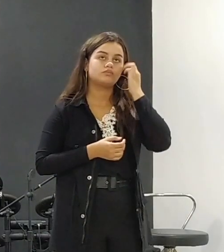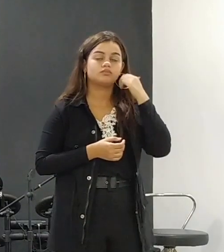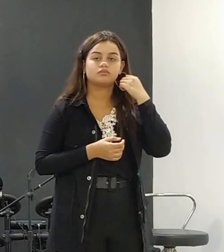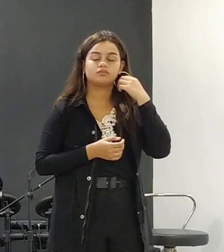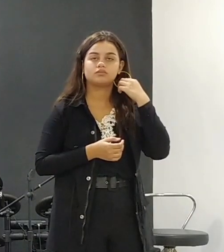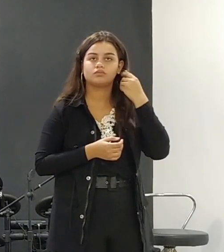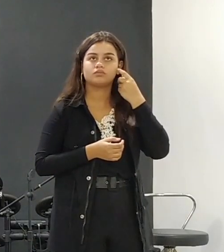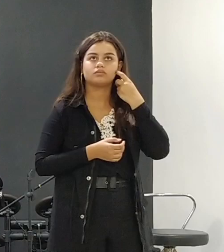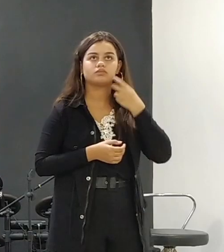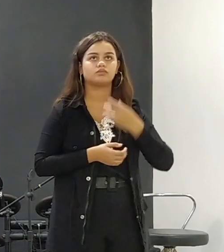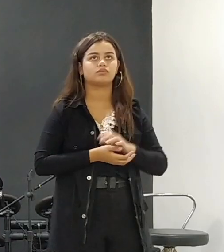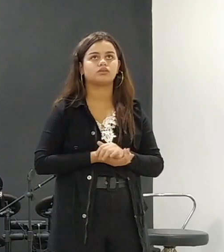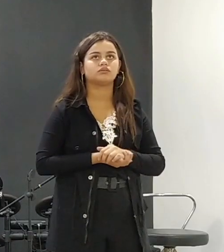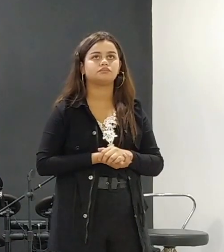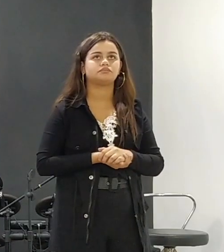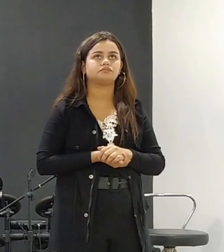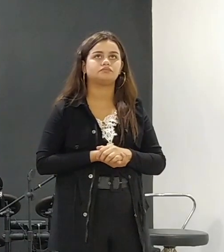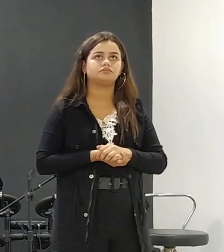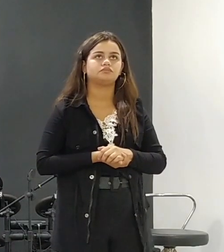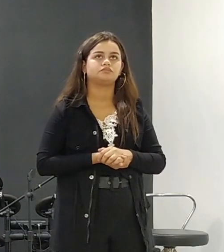Gênesis 2:15.